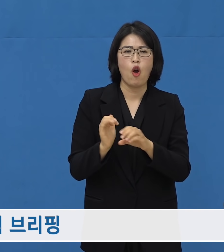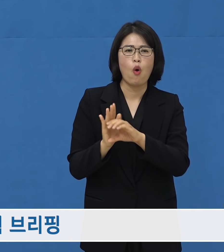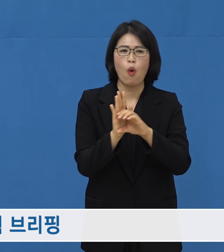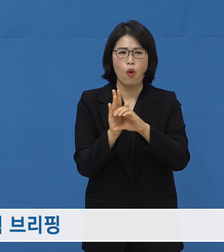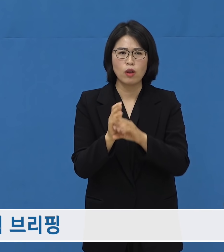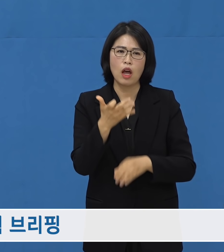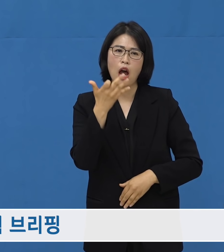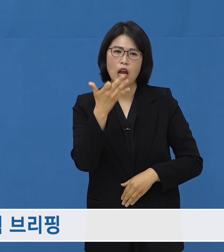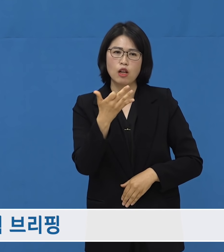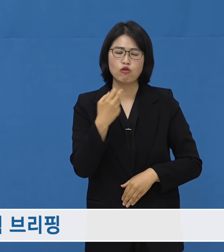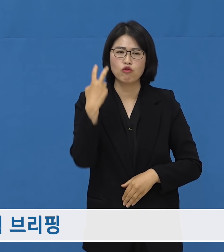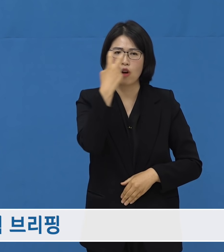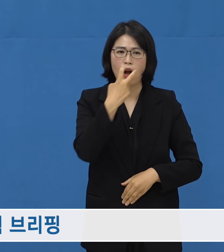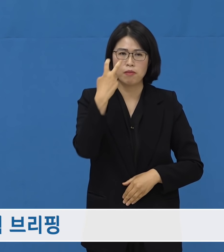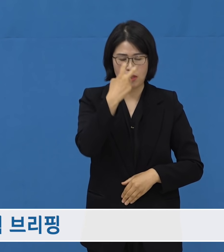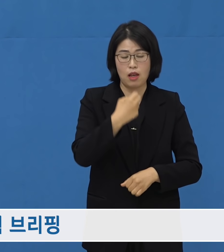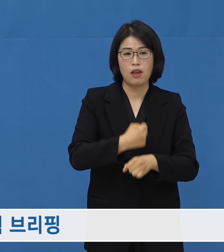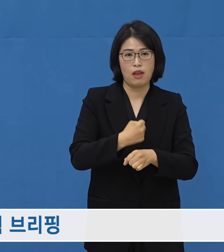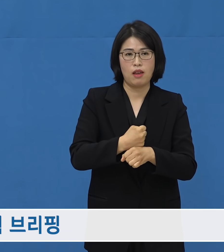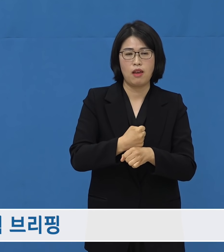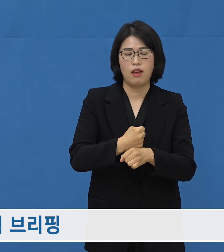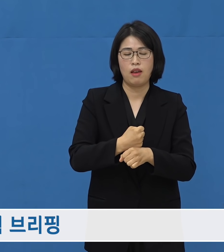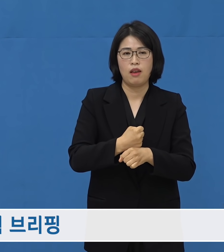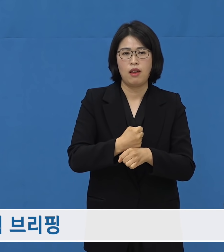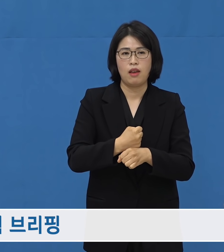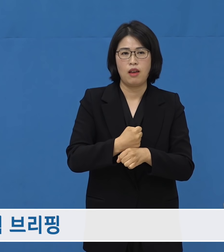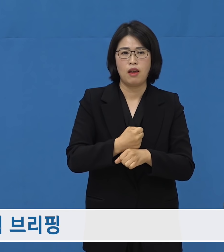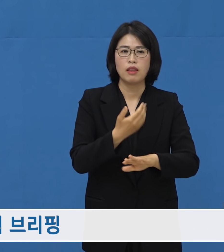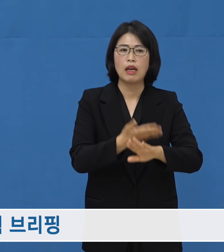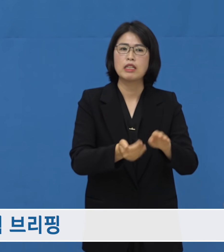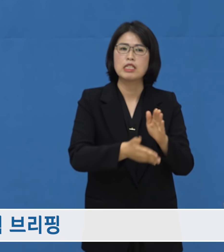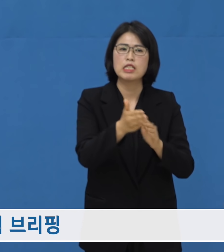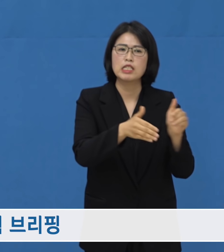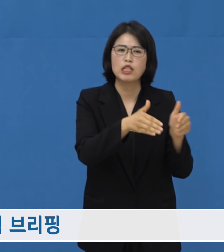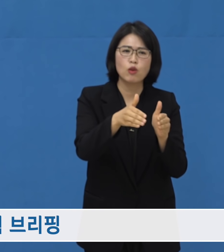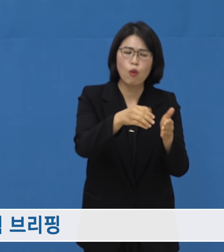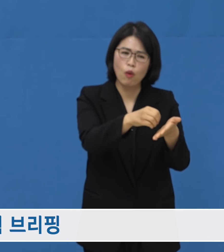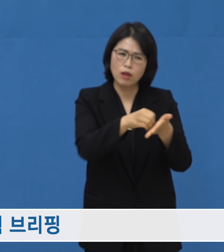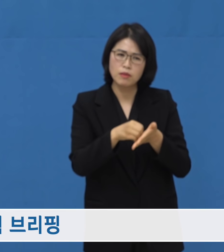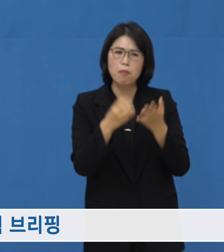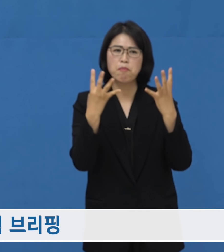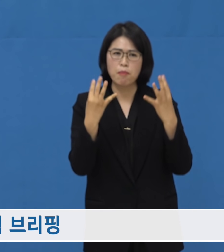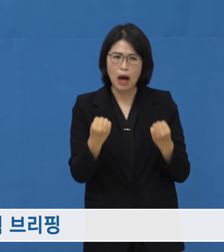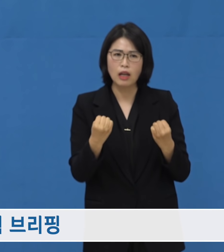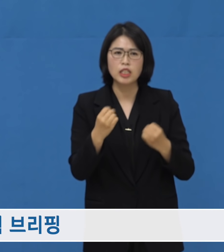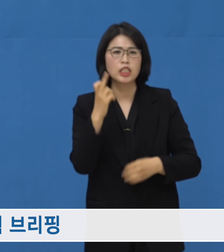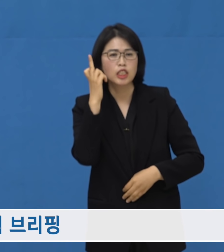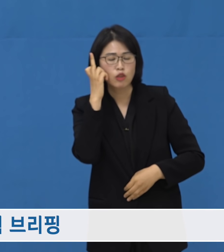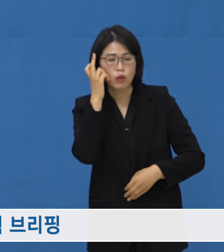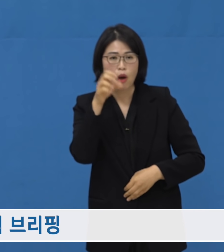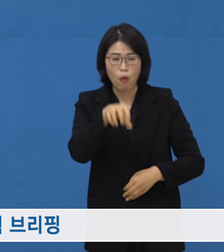코로나19 진단검사를 실시하고 타시도 입사생이 많은 기숙사는